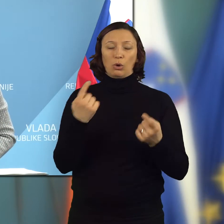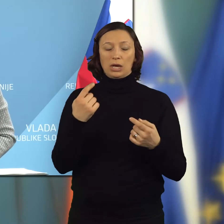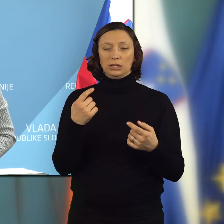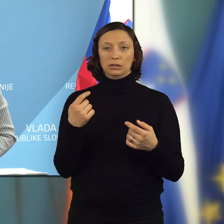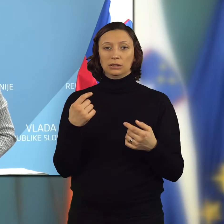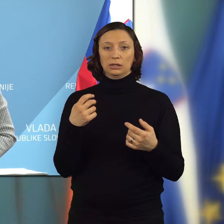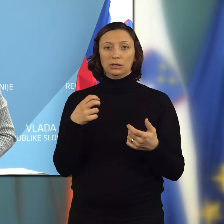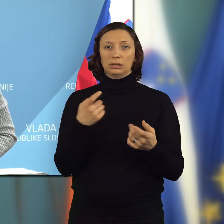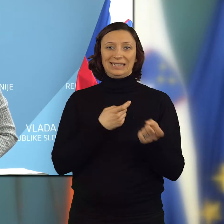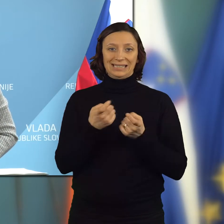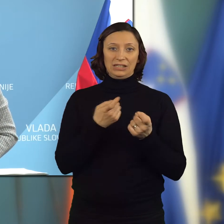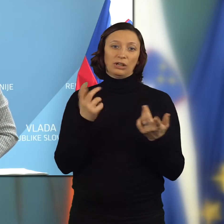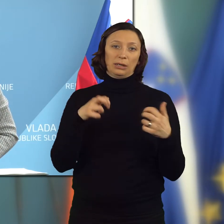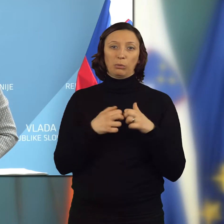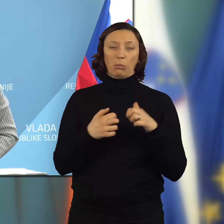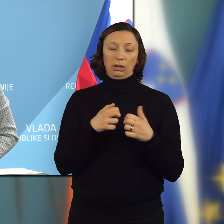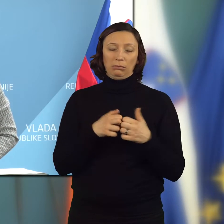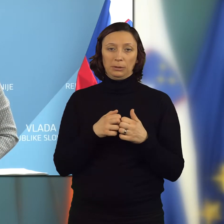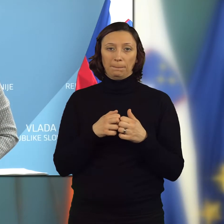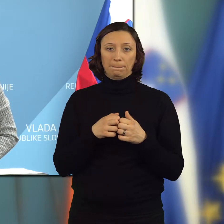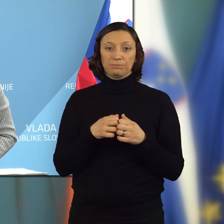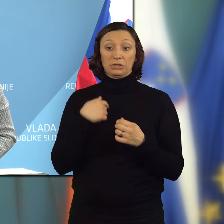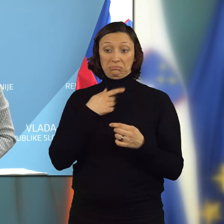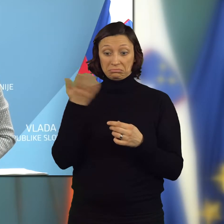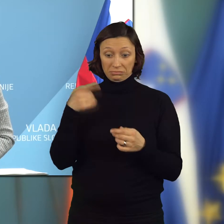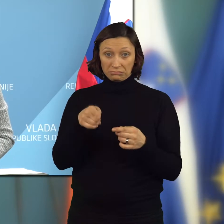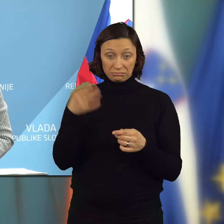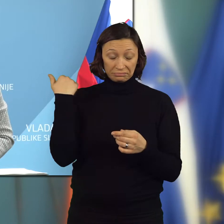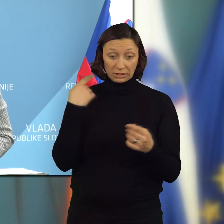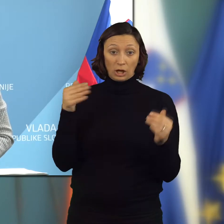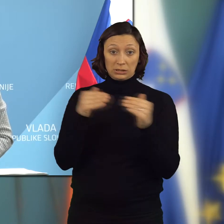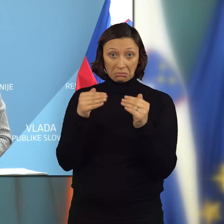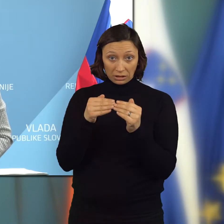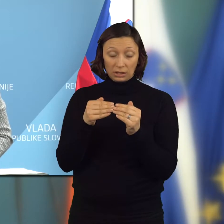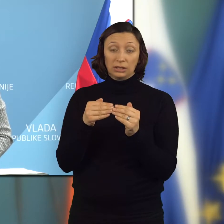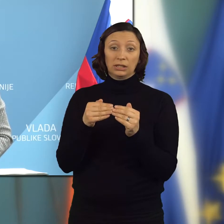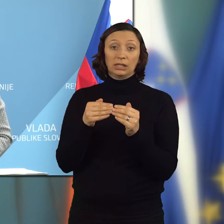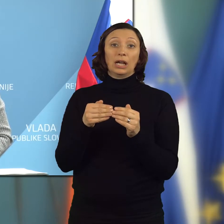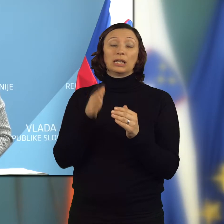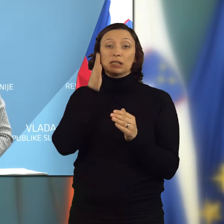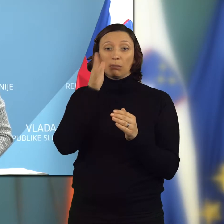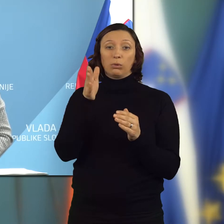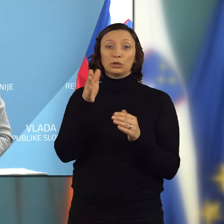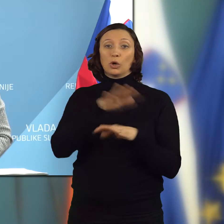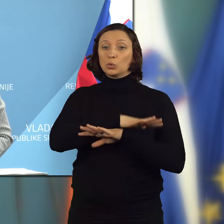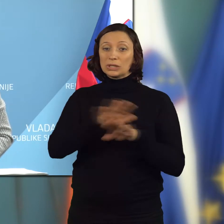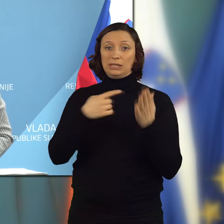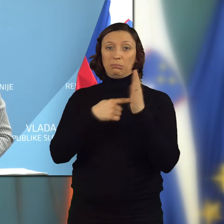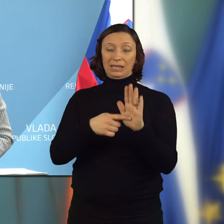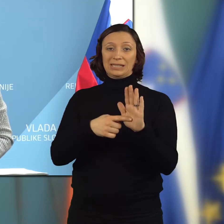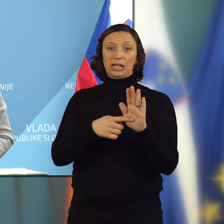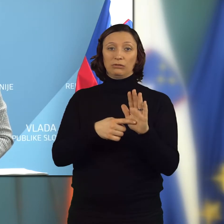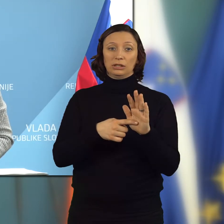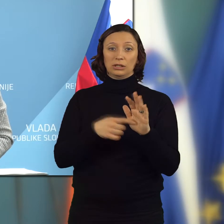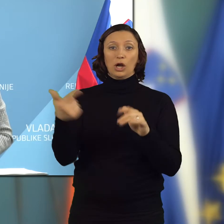rešujejo aktualni izzivi oziroma problematika. In dogovorjeno je bilo, da se bodo